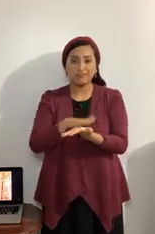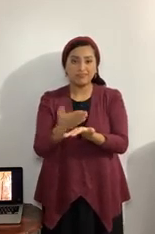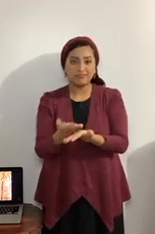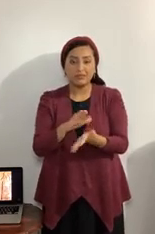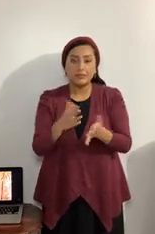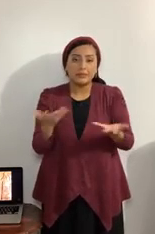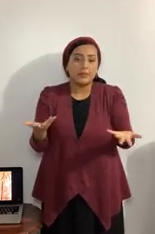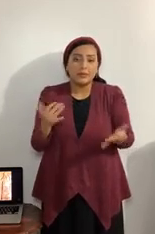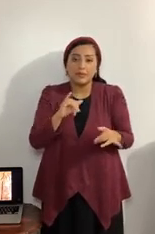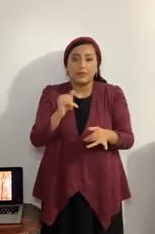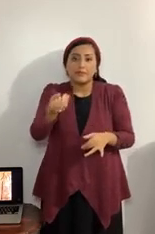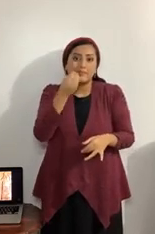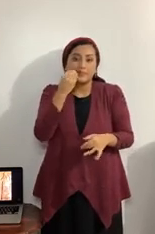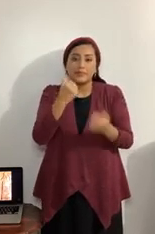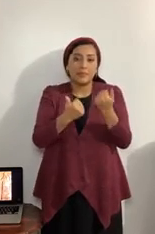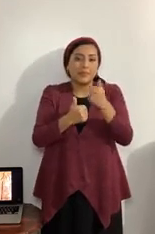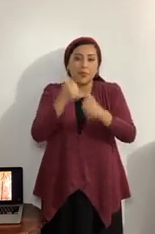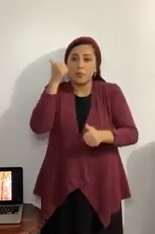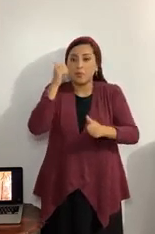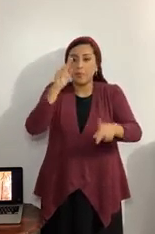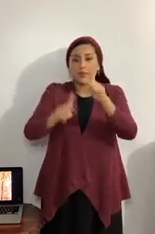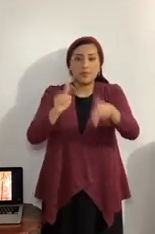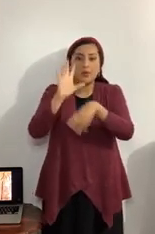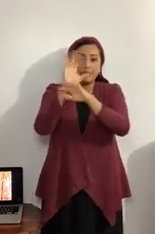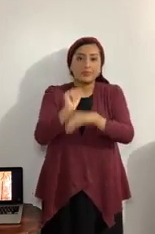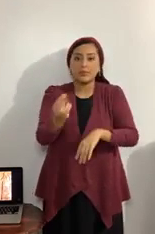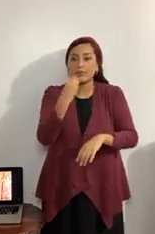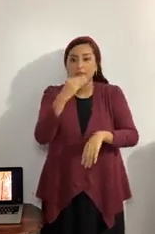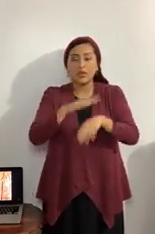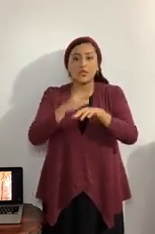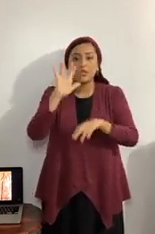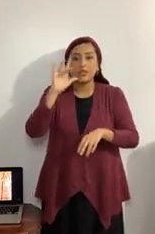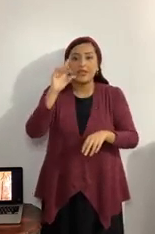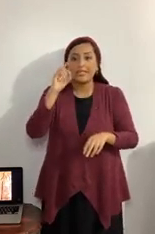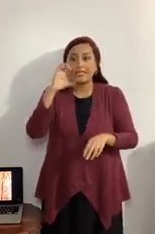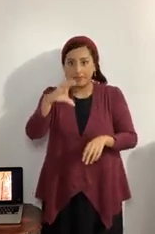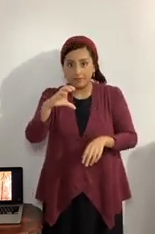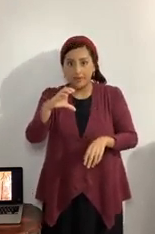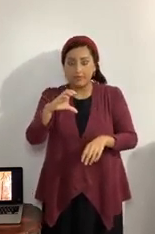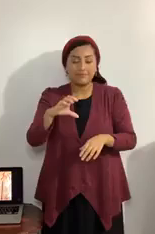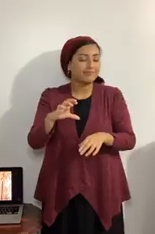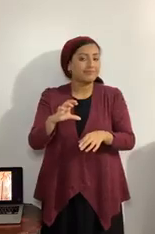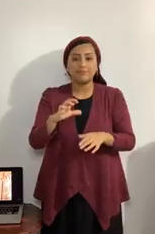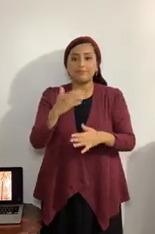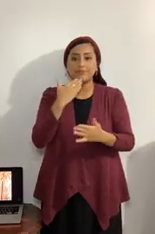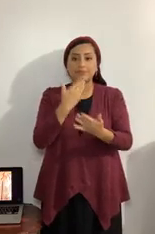clásicas carnitas o como se prepare para comer el 25 de diciembre. Esa es una abominación a Yahweh.